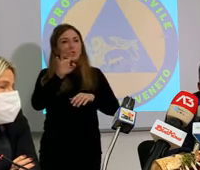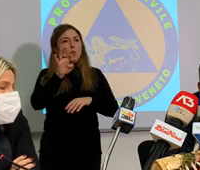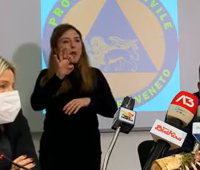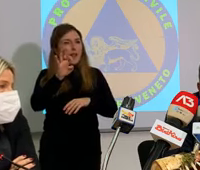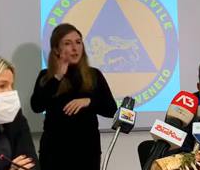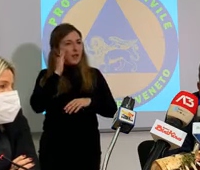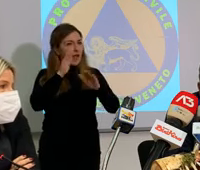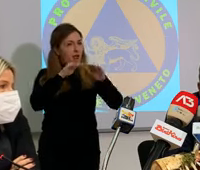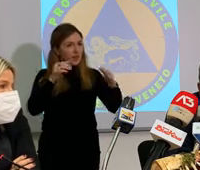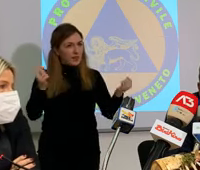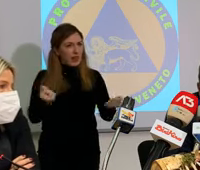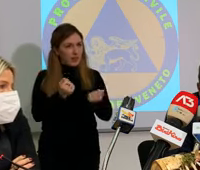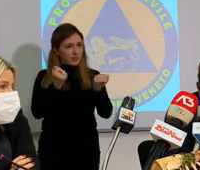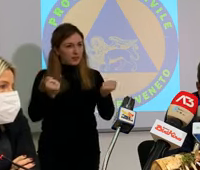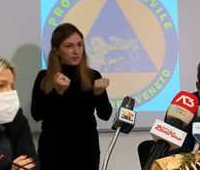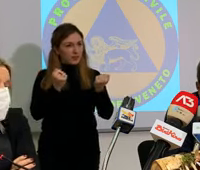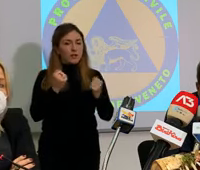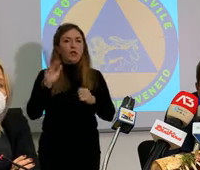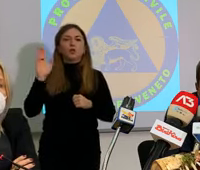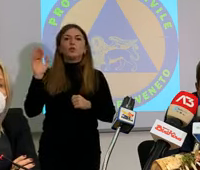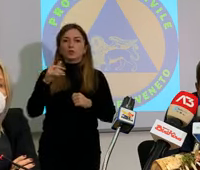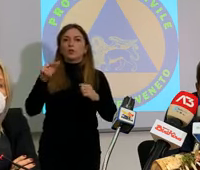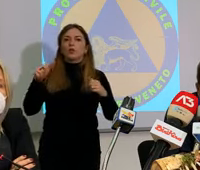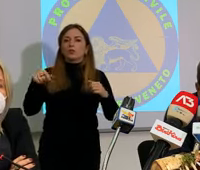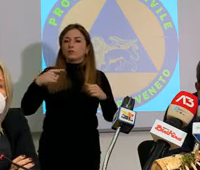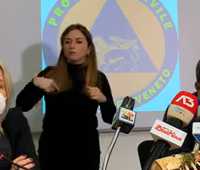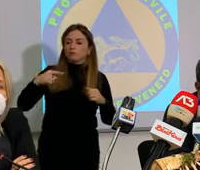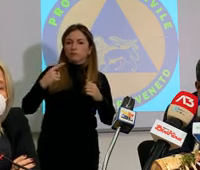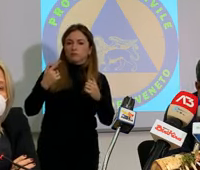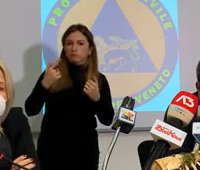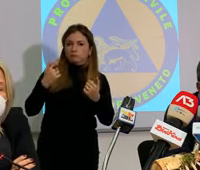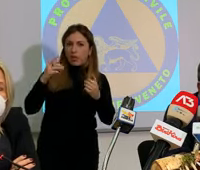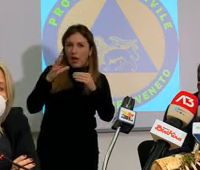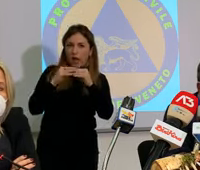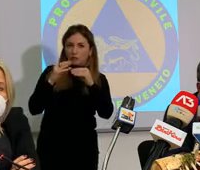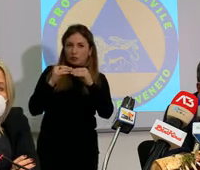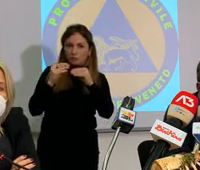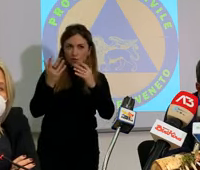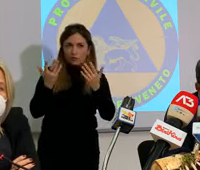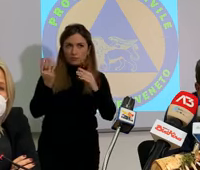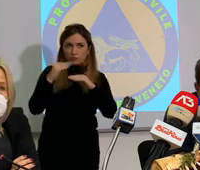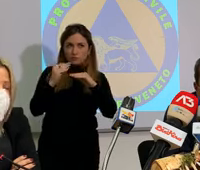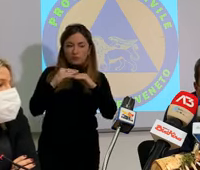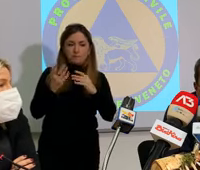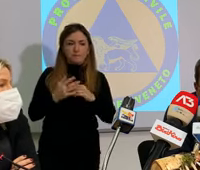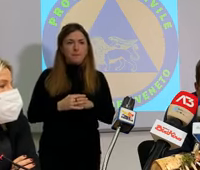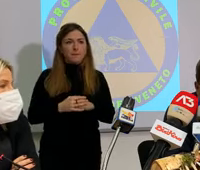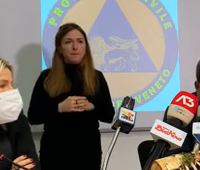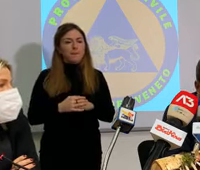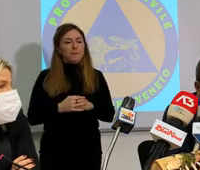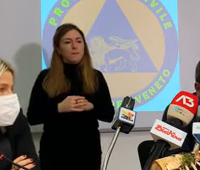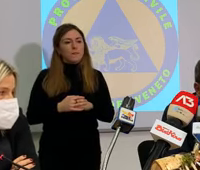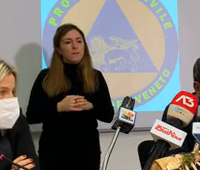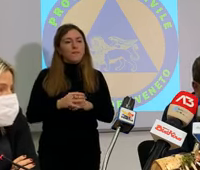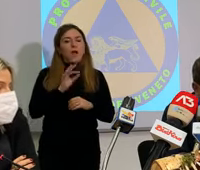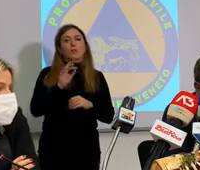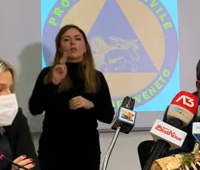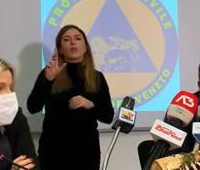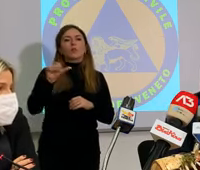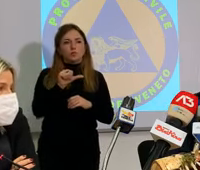vecchia tv tutte le mattine facciamo il punto della situazione in alcune urss dove l'occupazione era maggiore anno